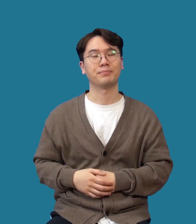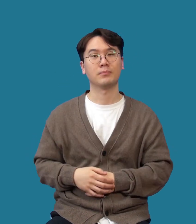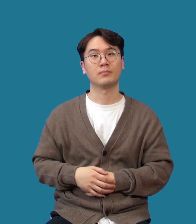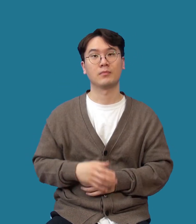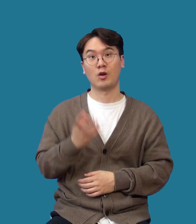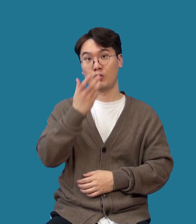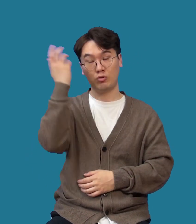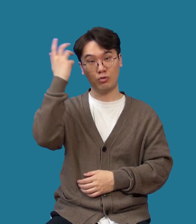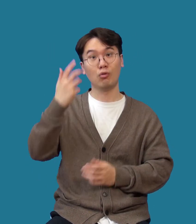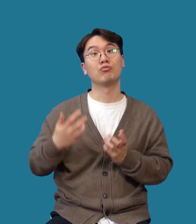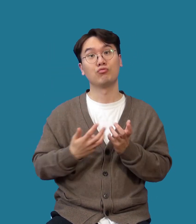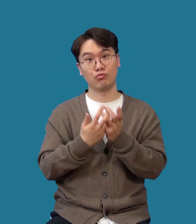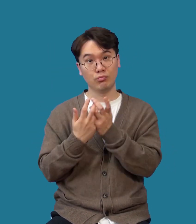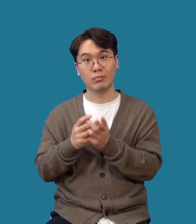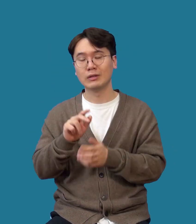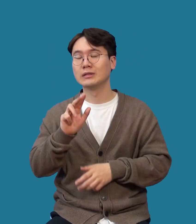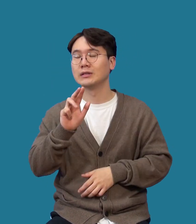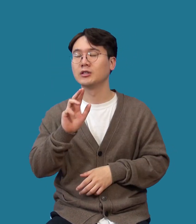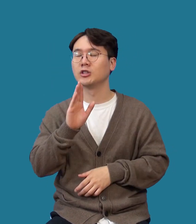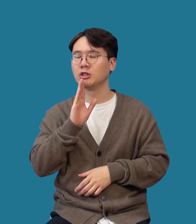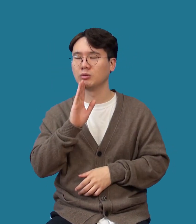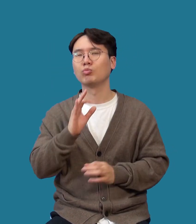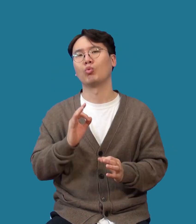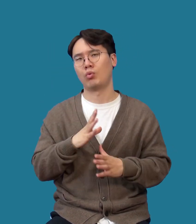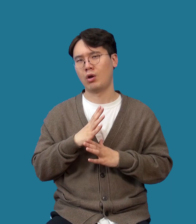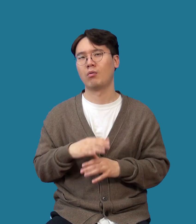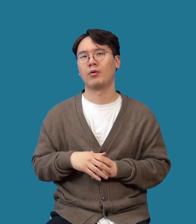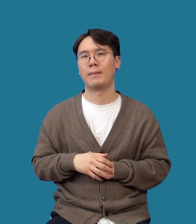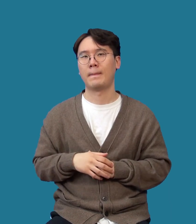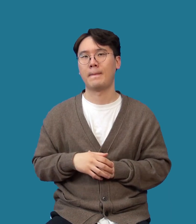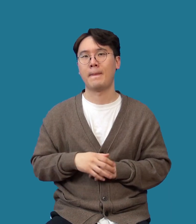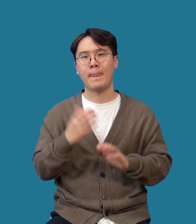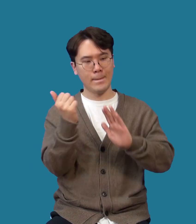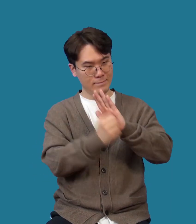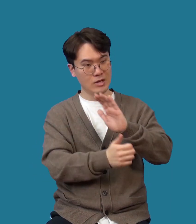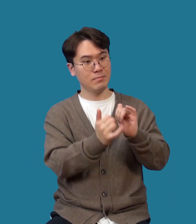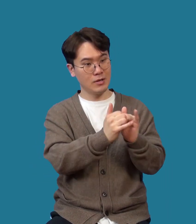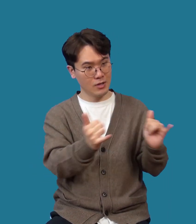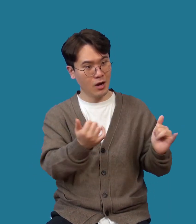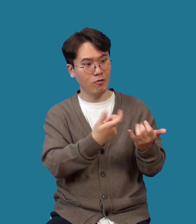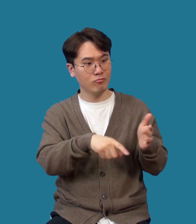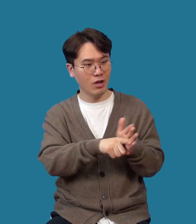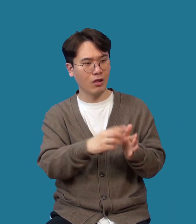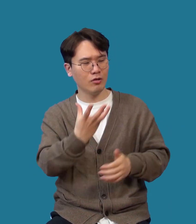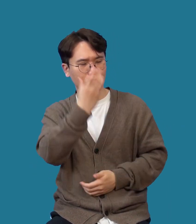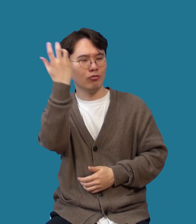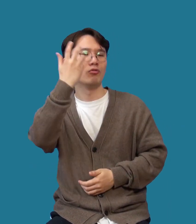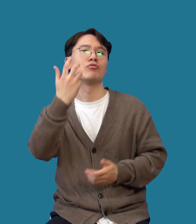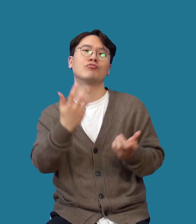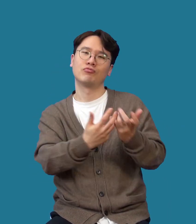여러분? 정말 성령 충만은 실패자를 위한 것이다 하는 말이 사실이지 않습니까?